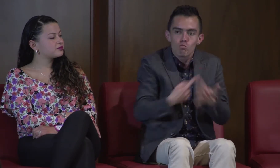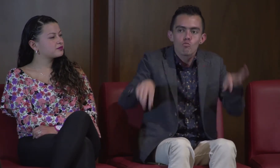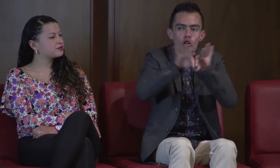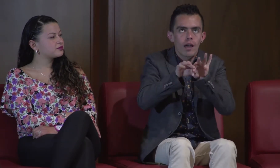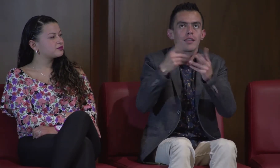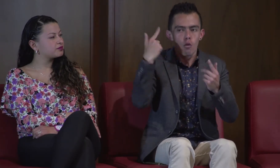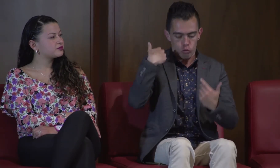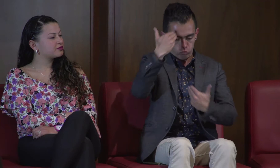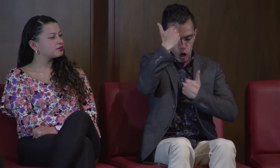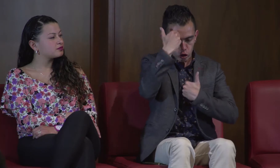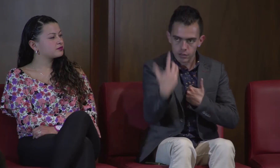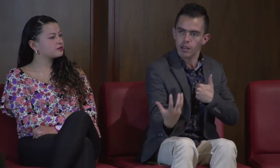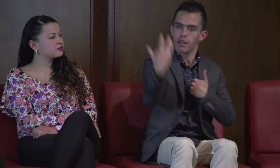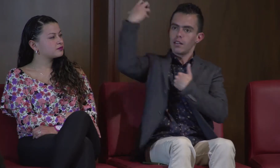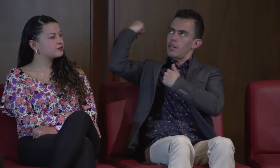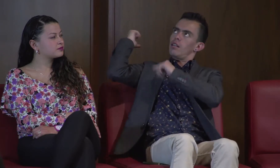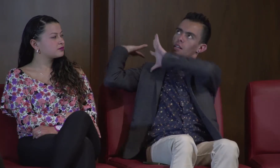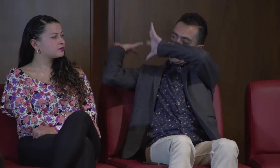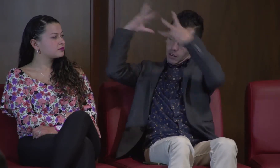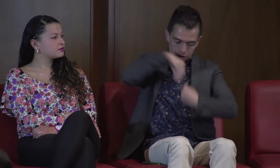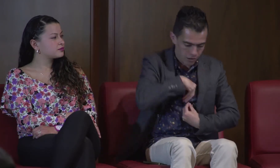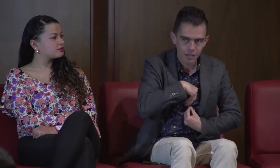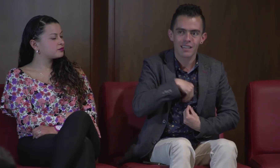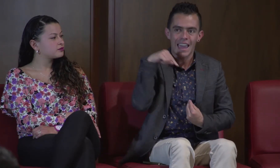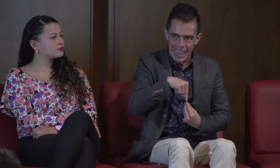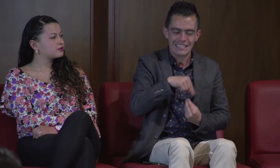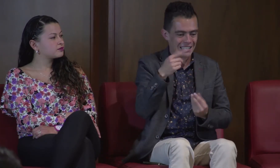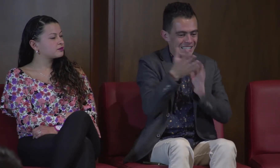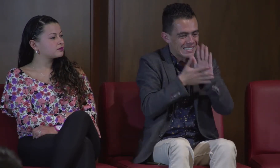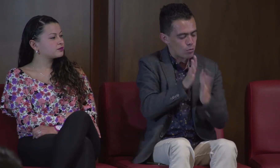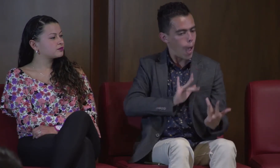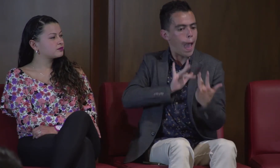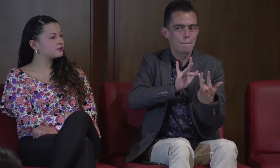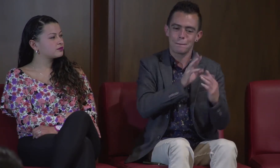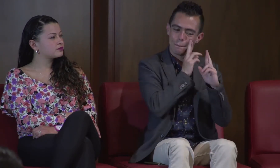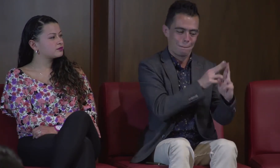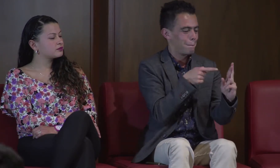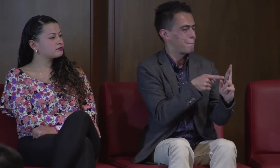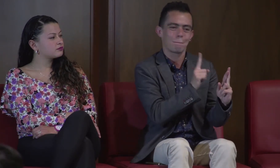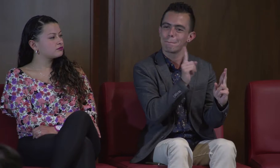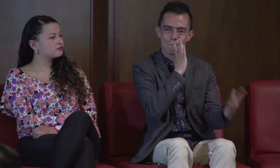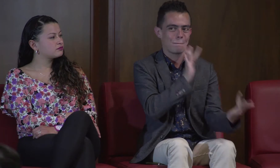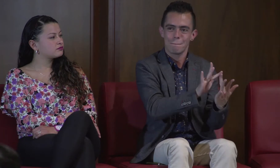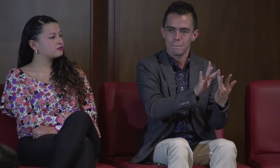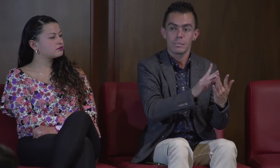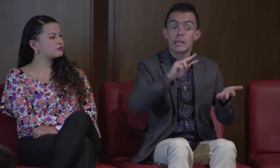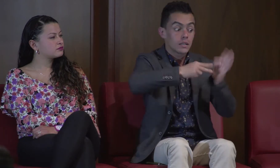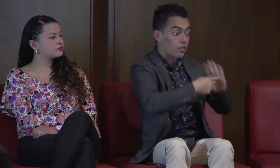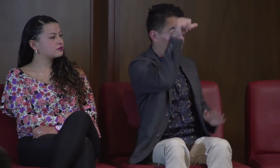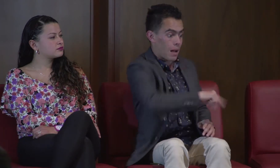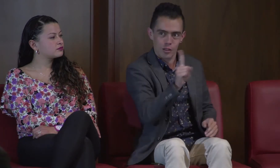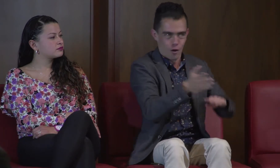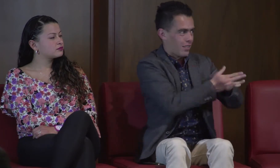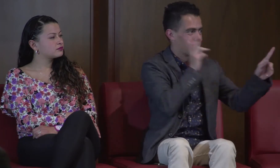y le preguntábamos qué entendía por reconocimiento y lo hacíamos reflexionando en lo que realmente decía el documento oficial, decíamos,